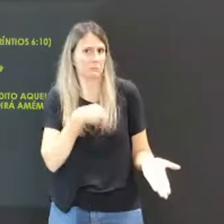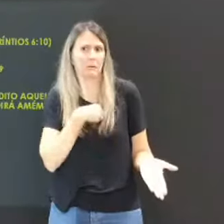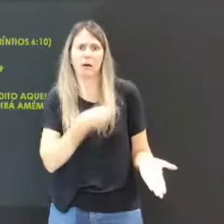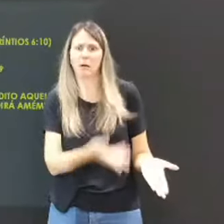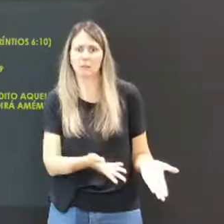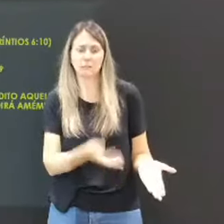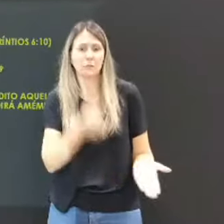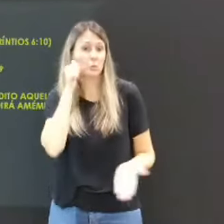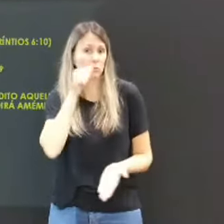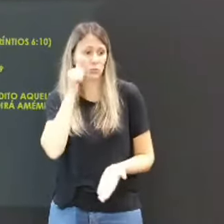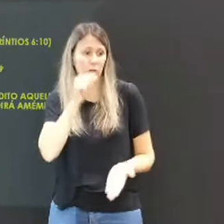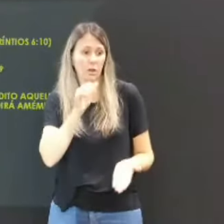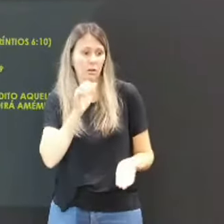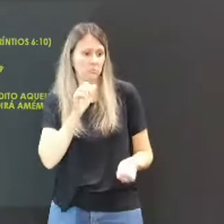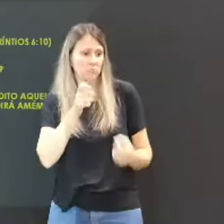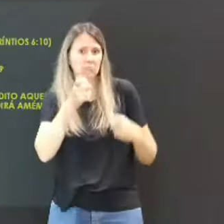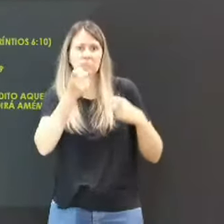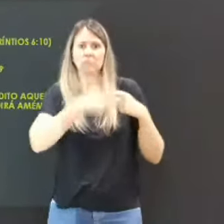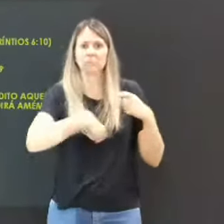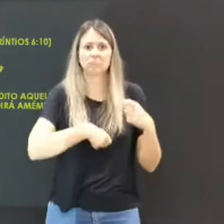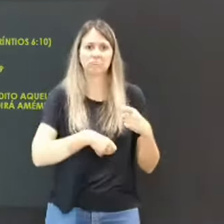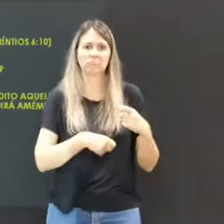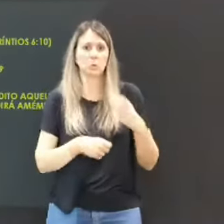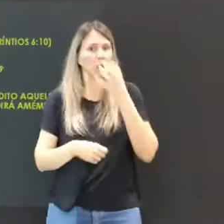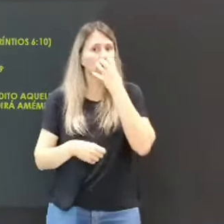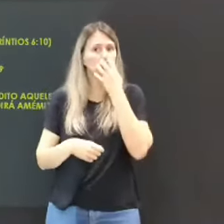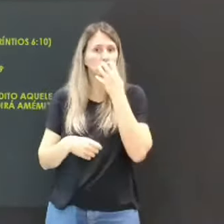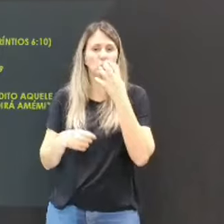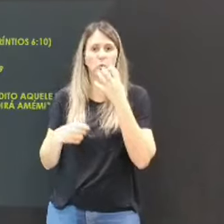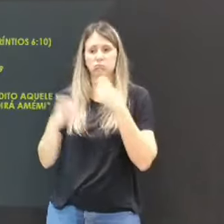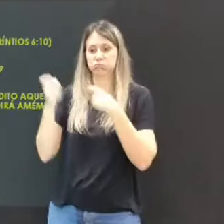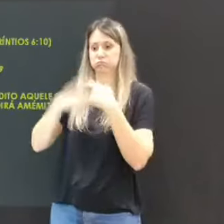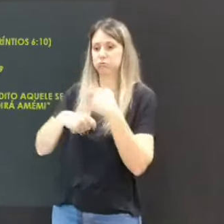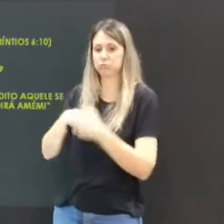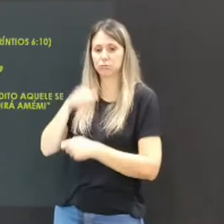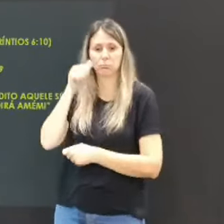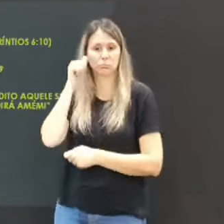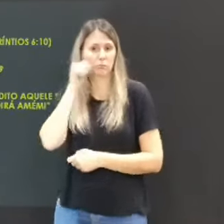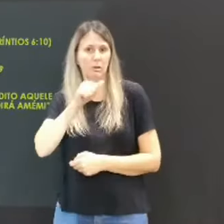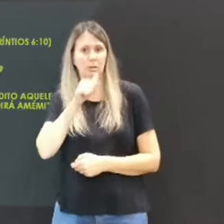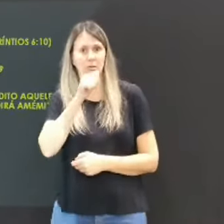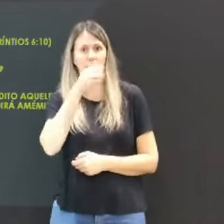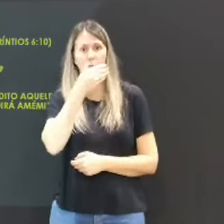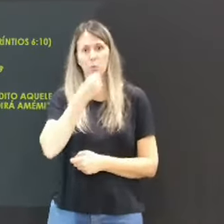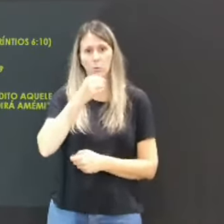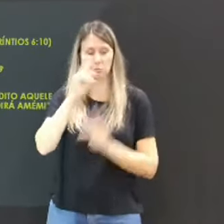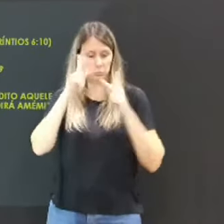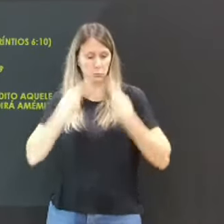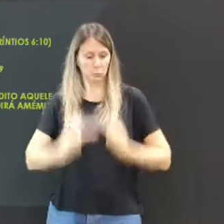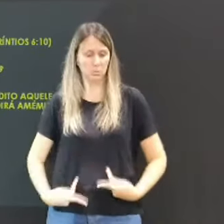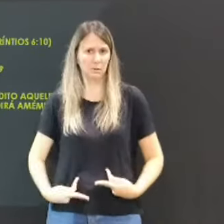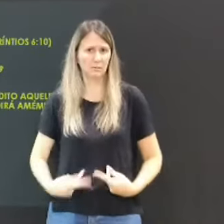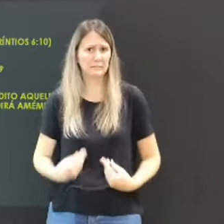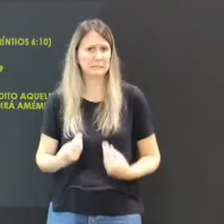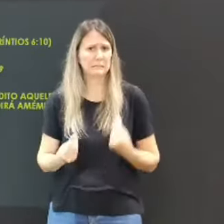isso é pecado? Uma mulher fazendo sexo com cachorro. Ou um homem, um ser